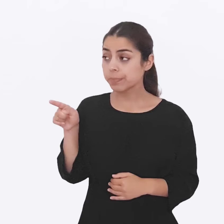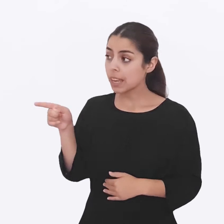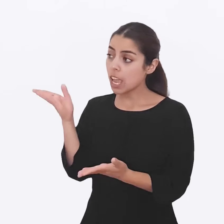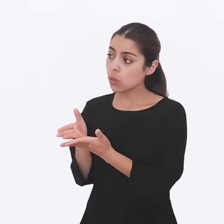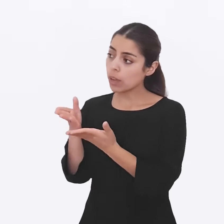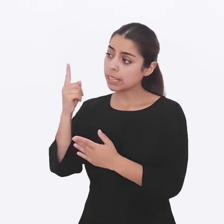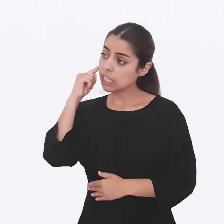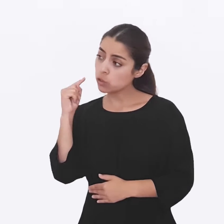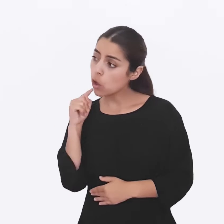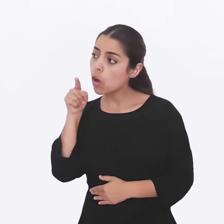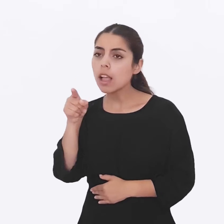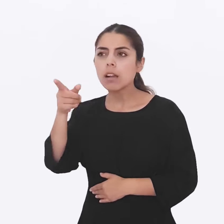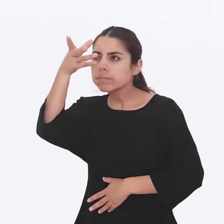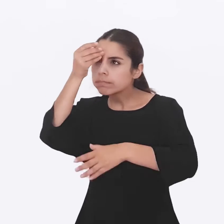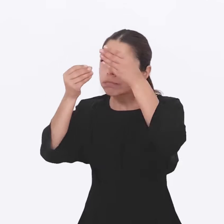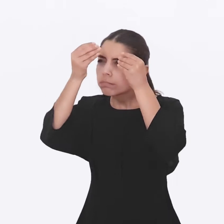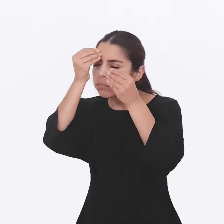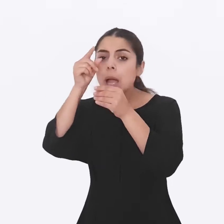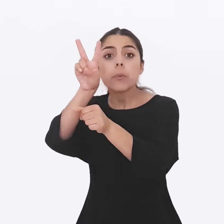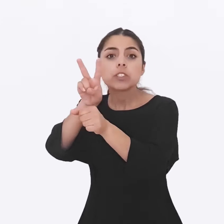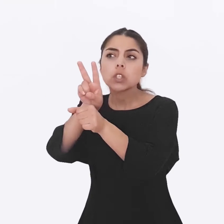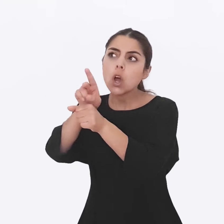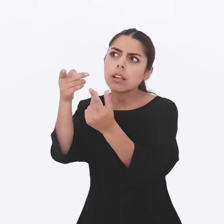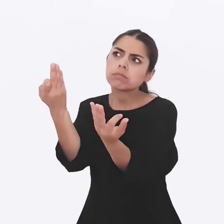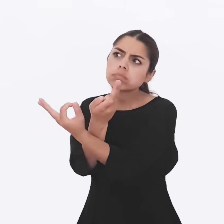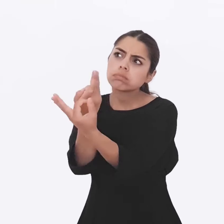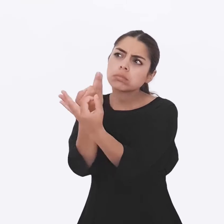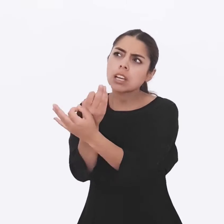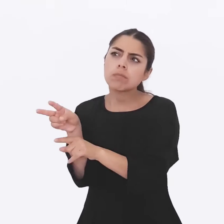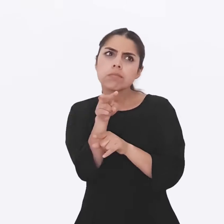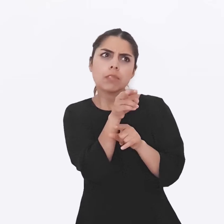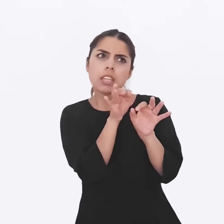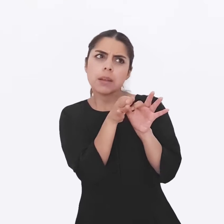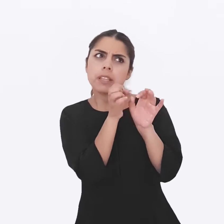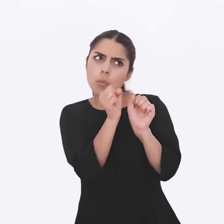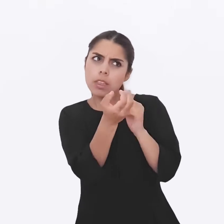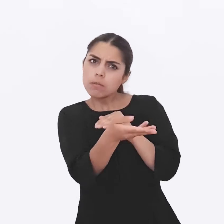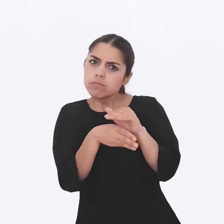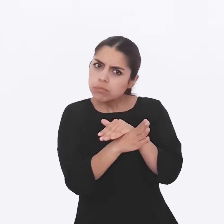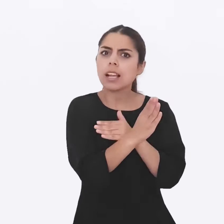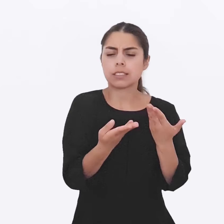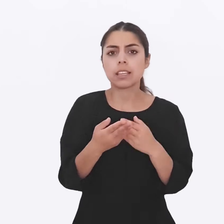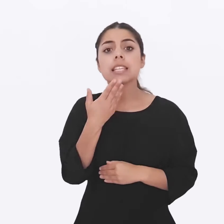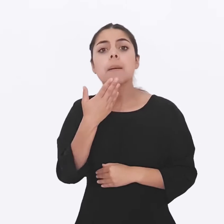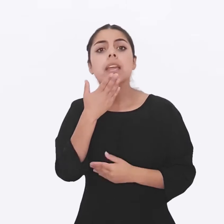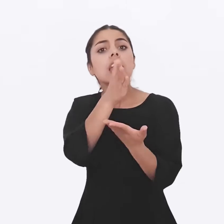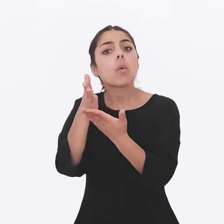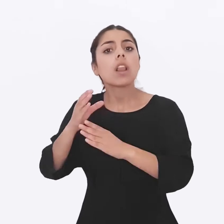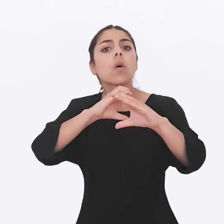Así, permite al estudiante acceder a los contenidos escolares que expone el profesor en la sala de clases y que pueda comunicarse dentro de la